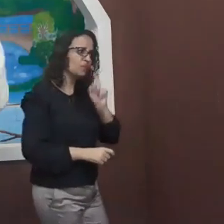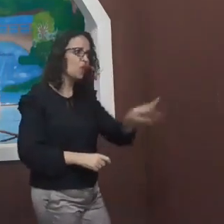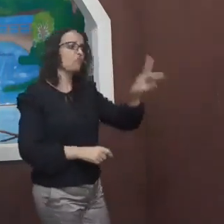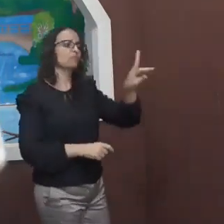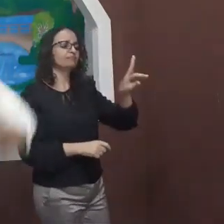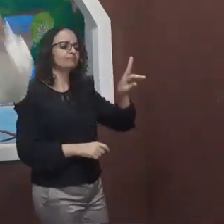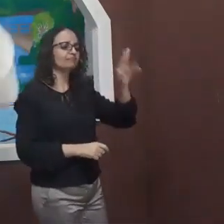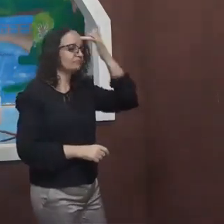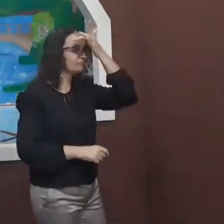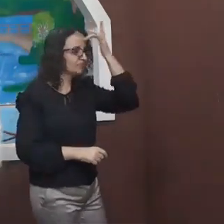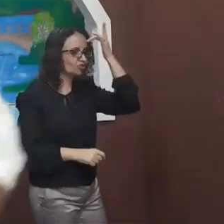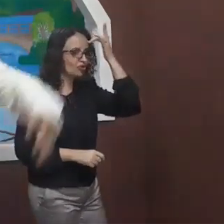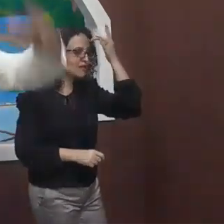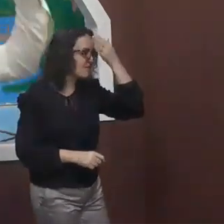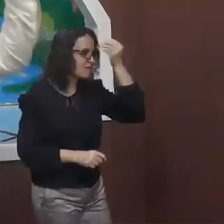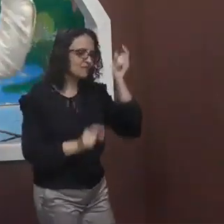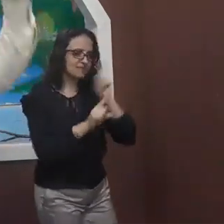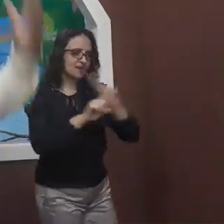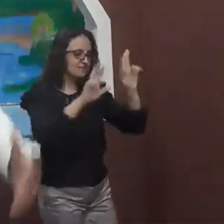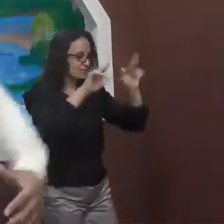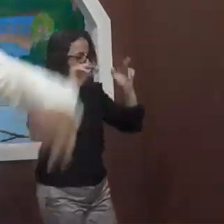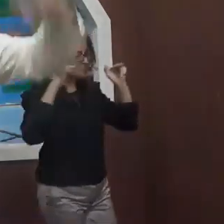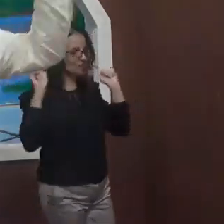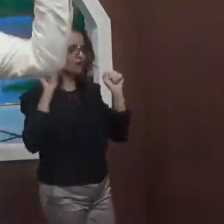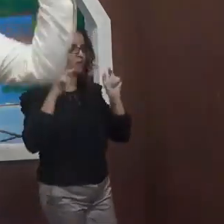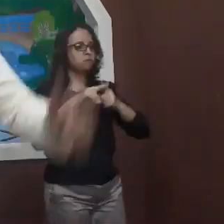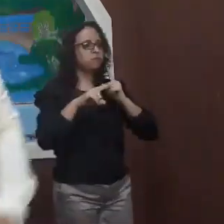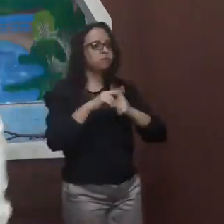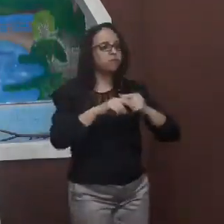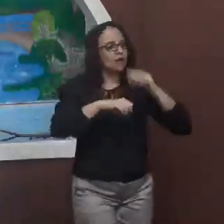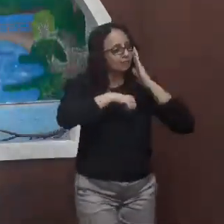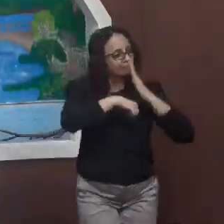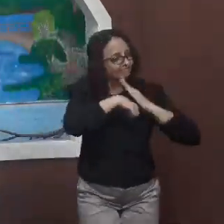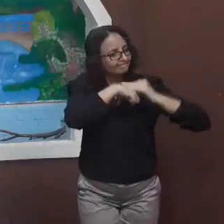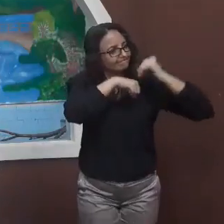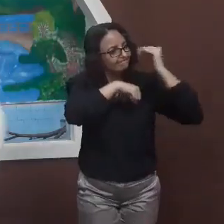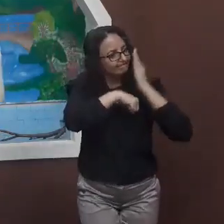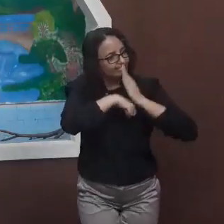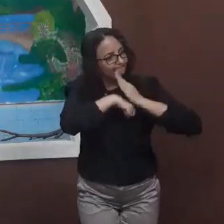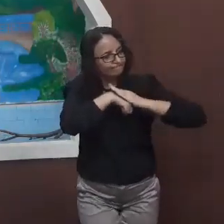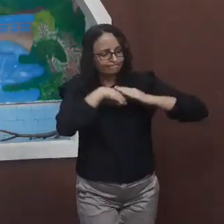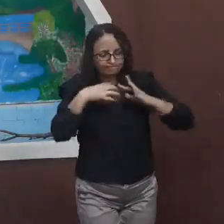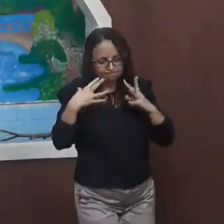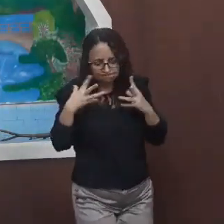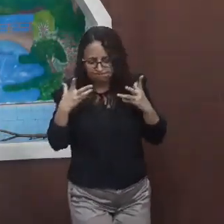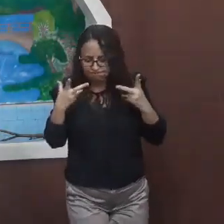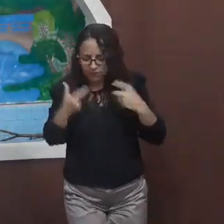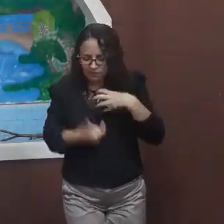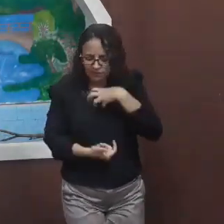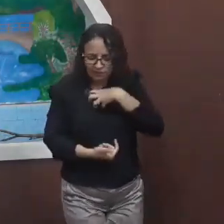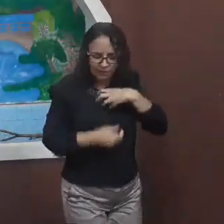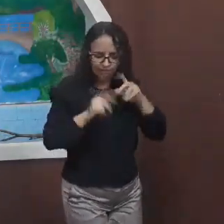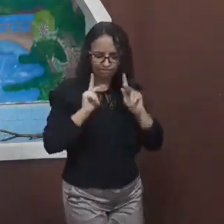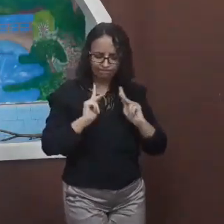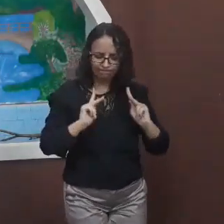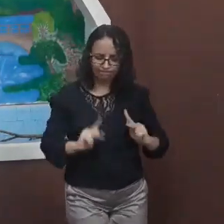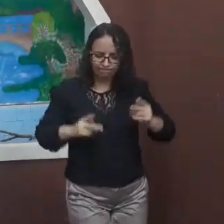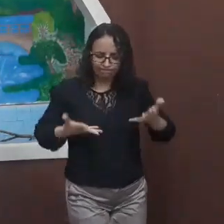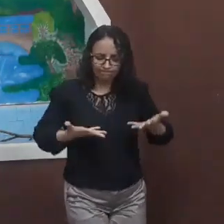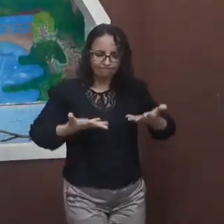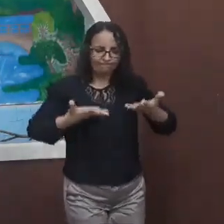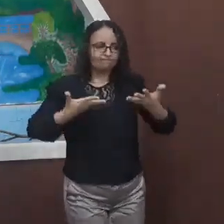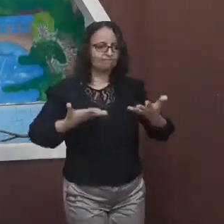não esquecem aquele dia, porque foi um acolhimento, foi algo fantástico na vida dele, porque no momento da